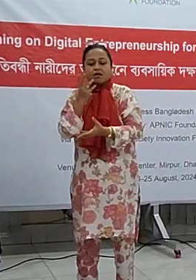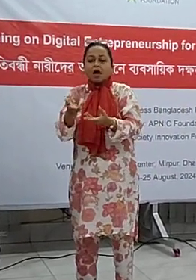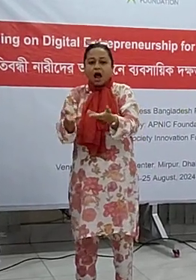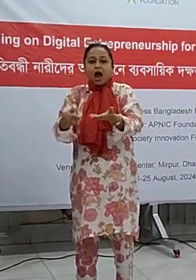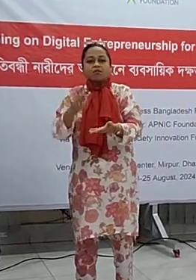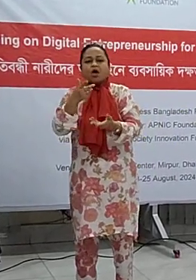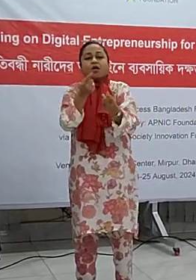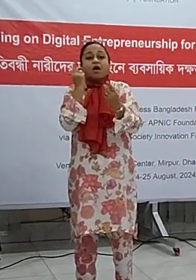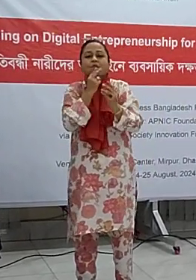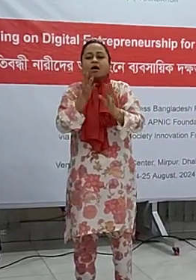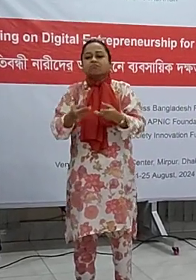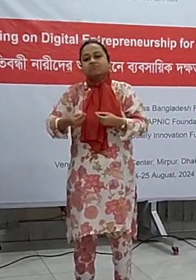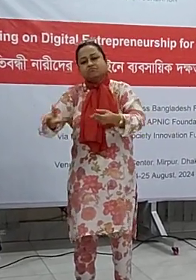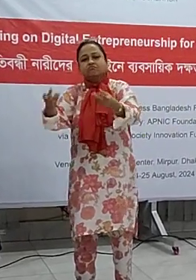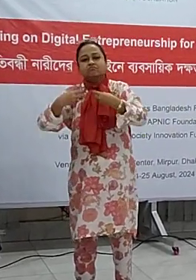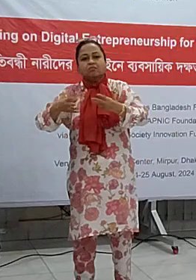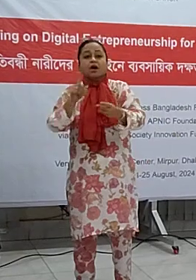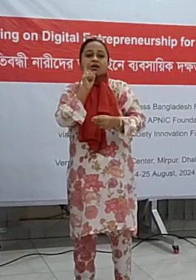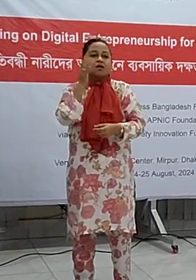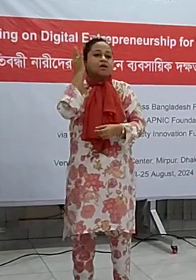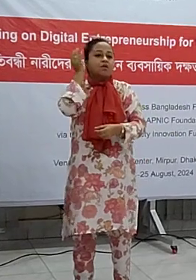আর কি।